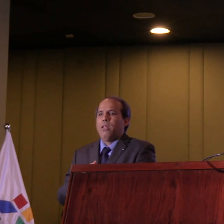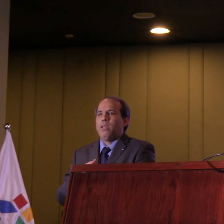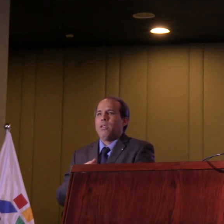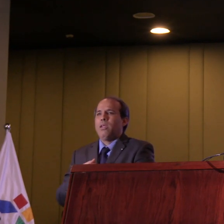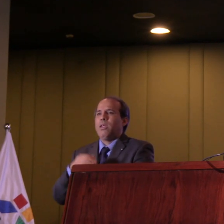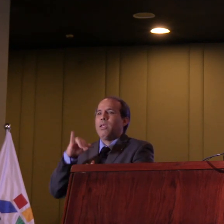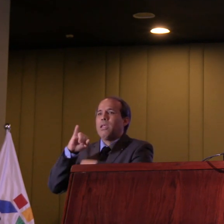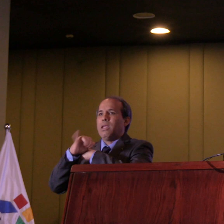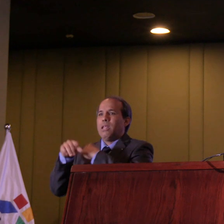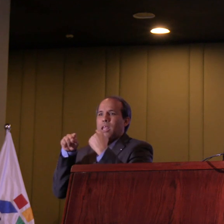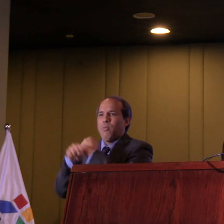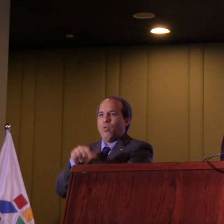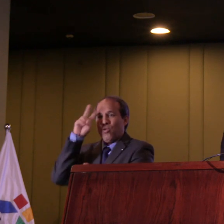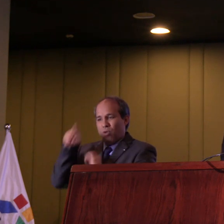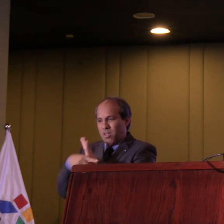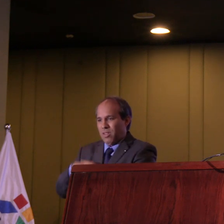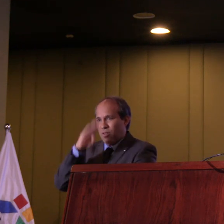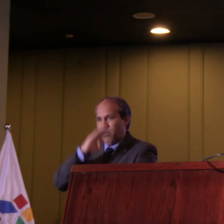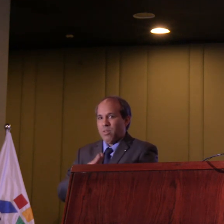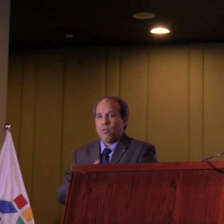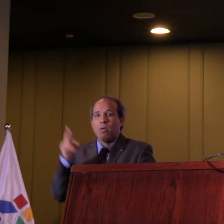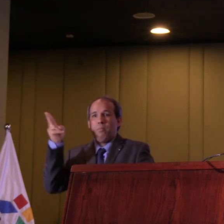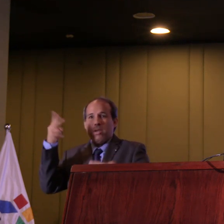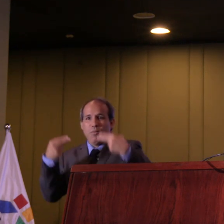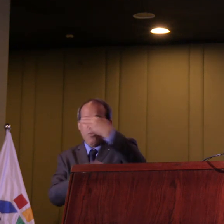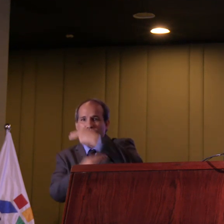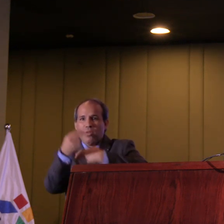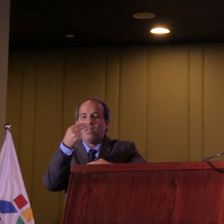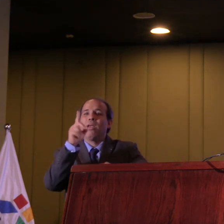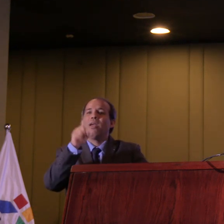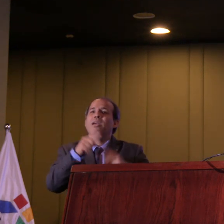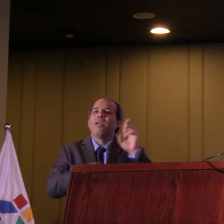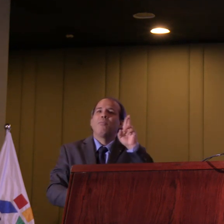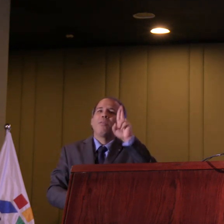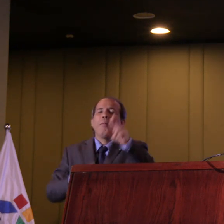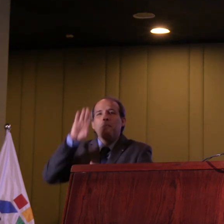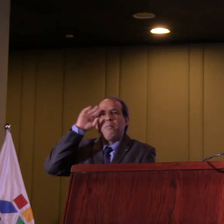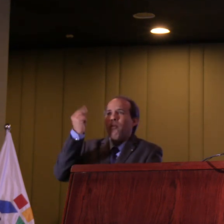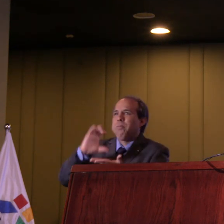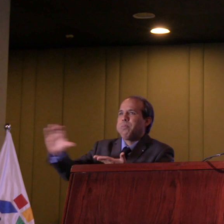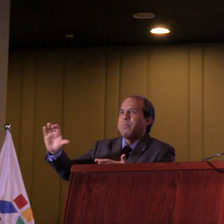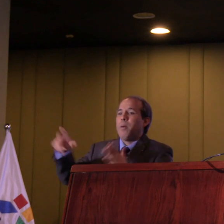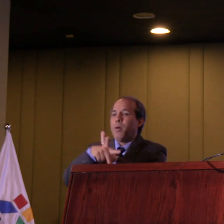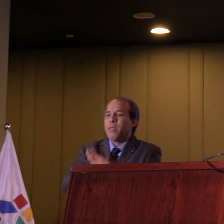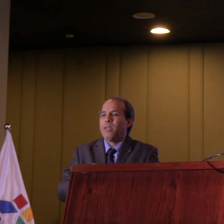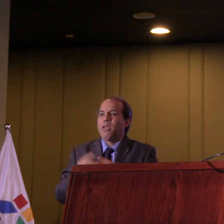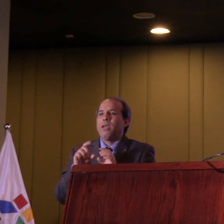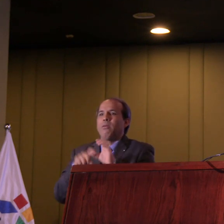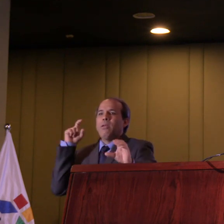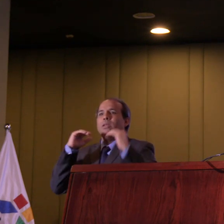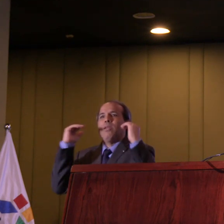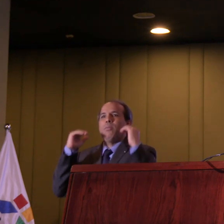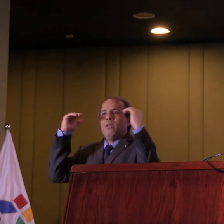brasileira. A usina representou um dos principais investimentos em nossa soberania e segurança